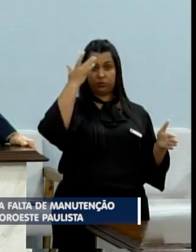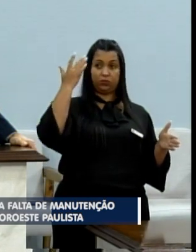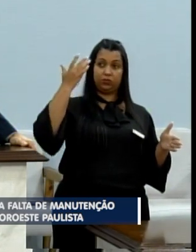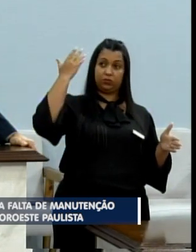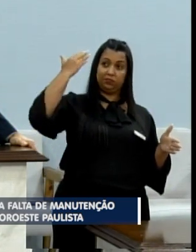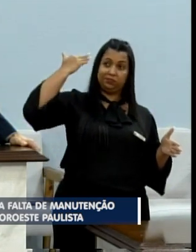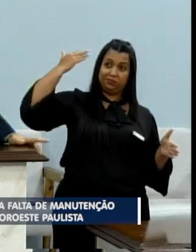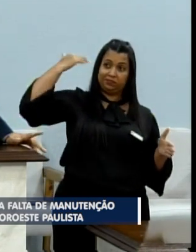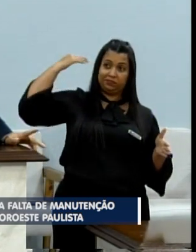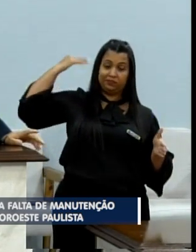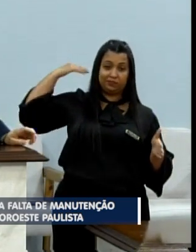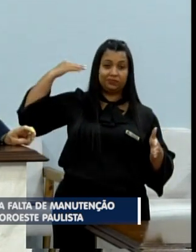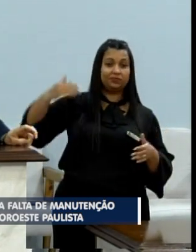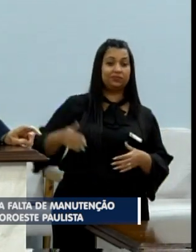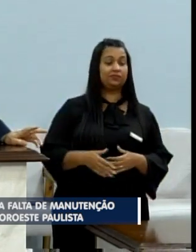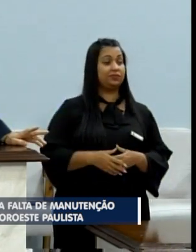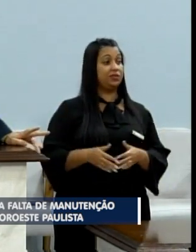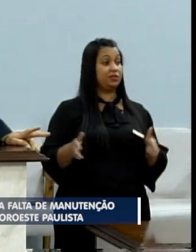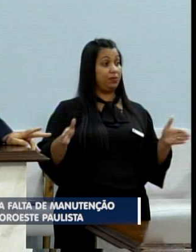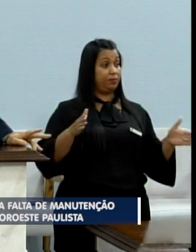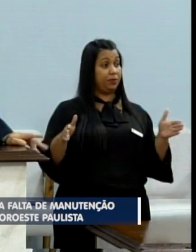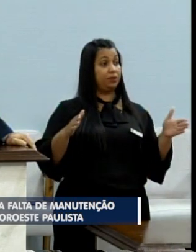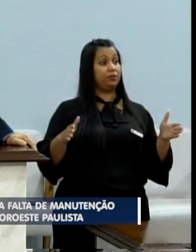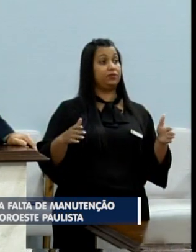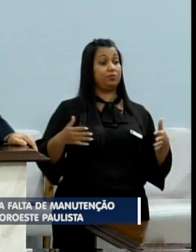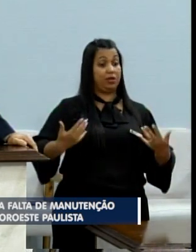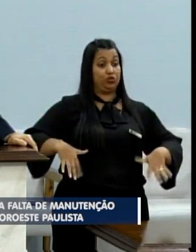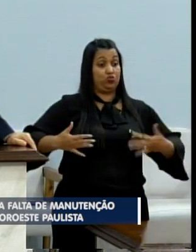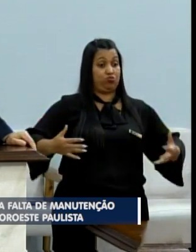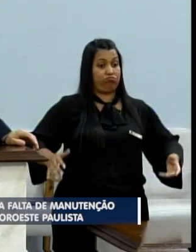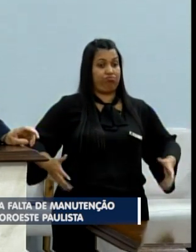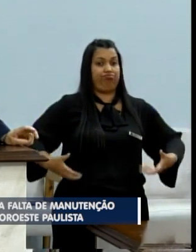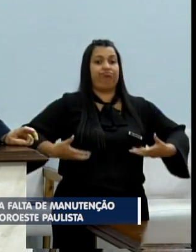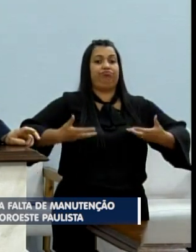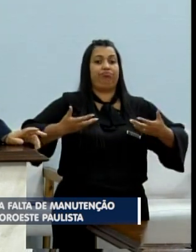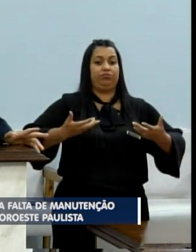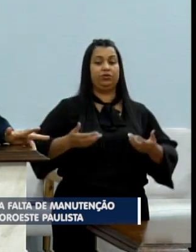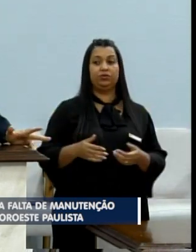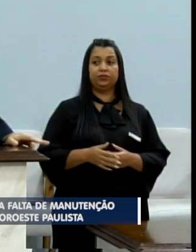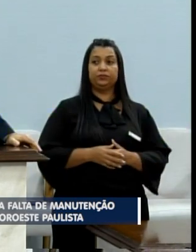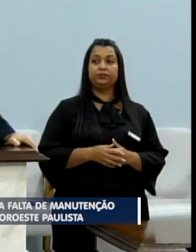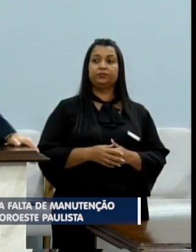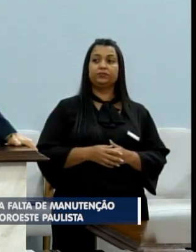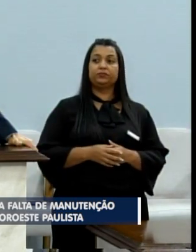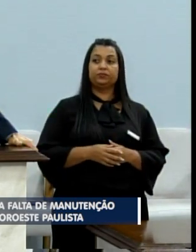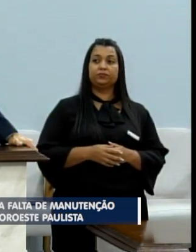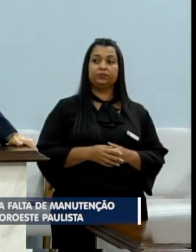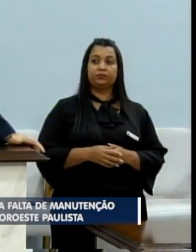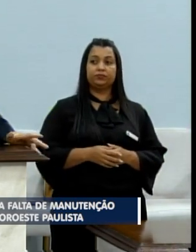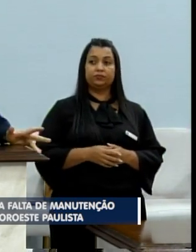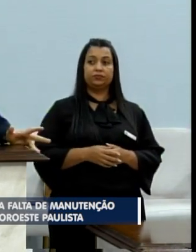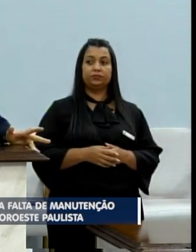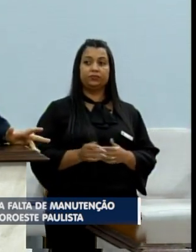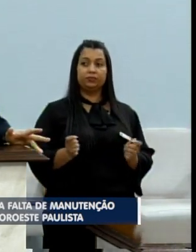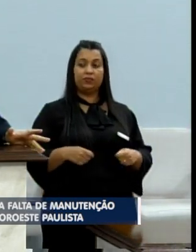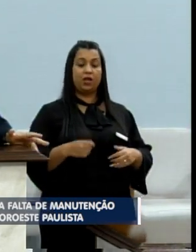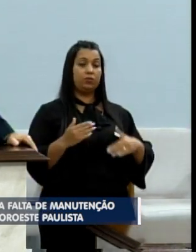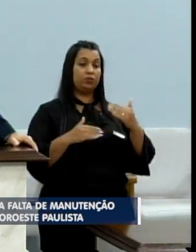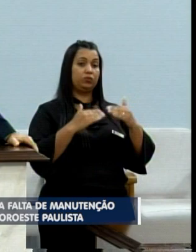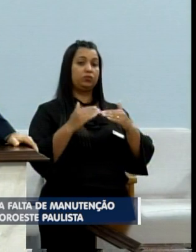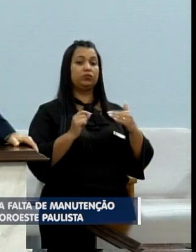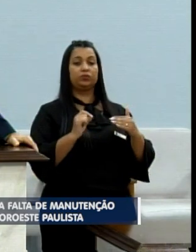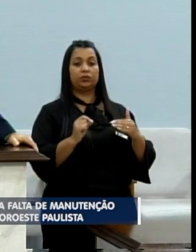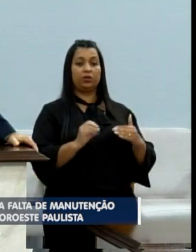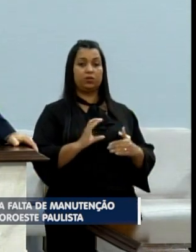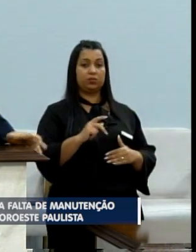né? Mas acho que você pegou o período mais quente, né? Com a possibilidade aí de estar construindo uma